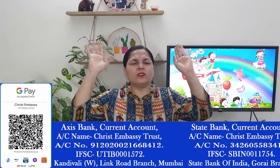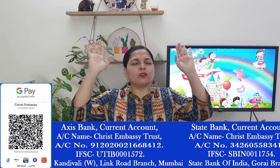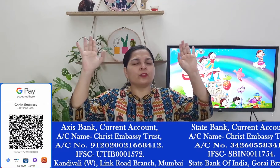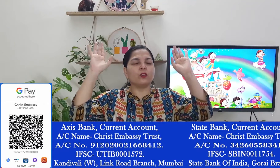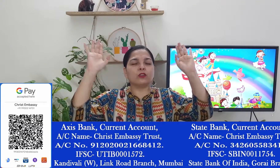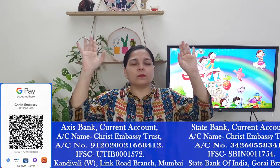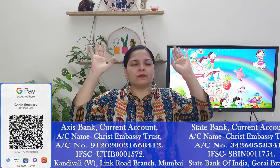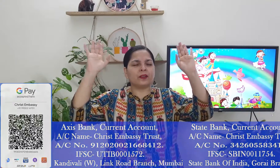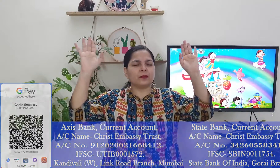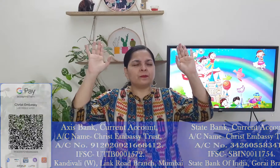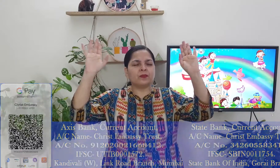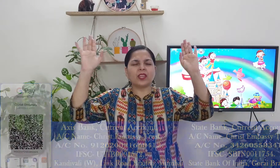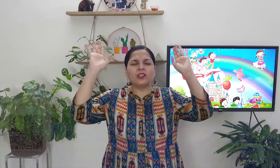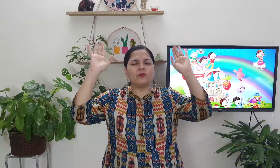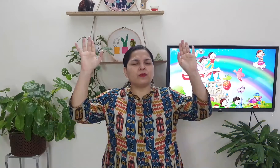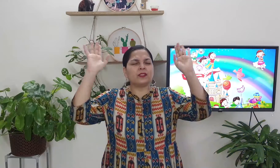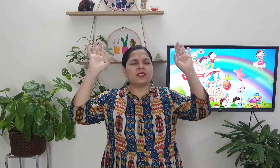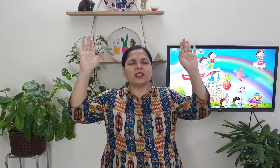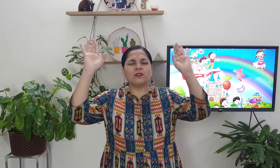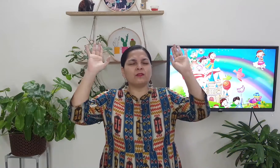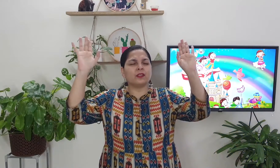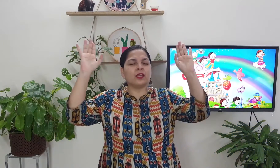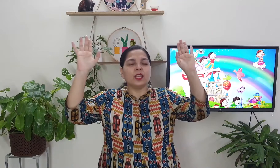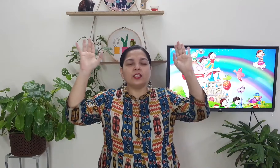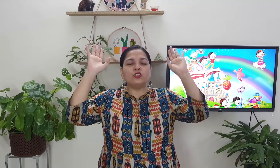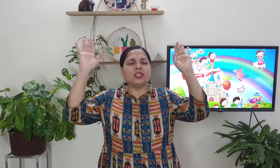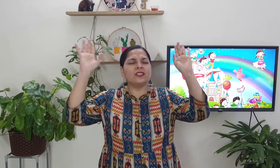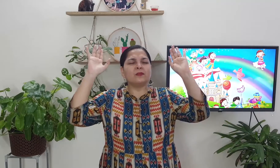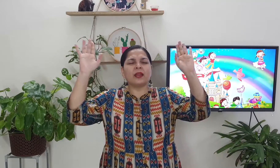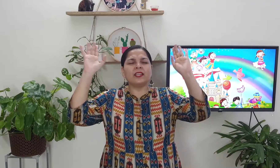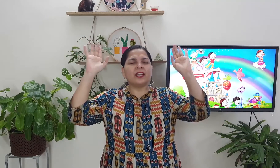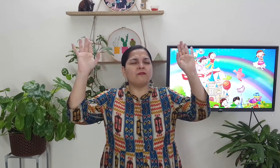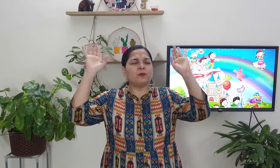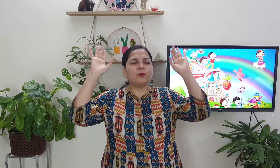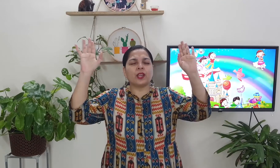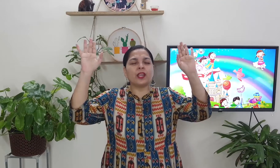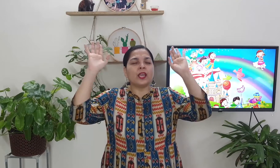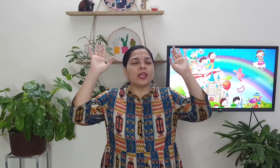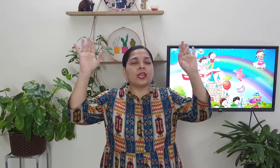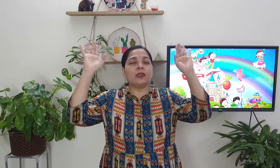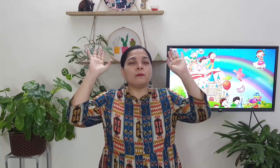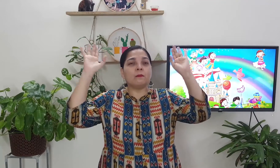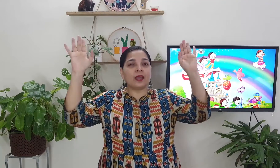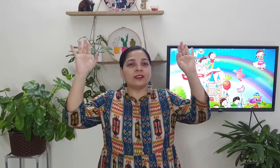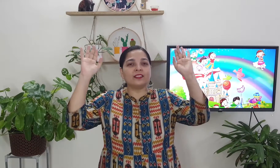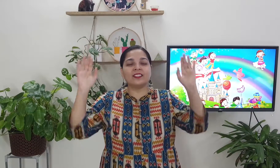வாழ்க்கையில் நடைபெறுகிறது. நன்றி பிதாவே, நன்றி அப்பா. இயேசுவின் நாமத்தில் ஆமேன். நன்றி.